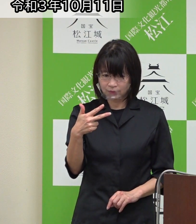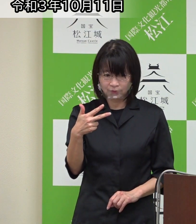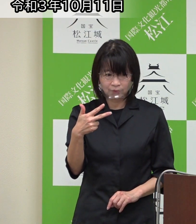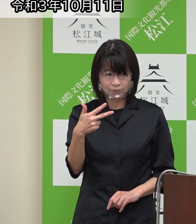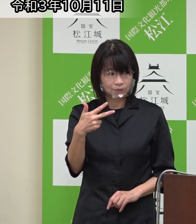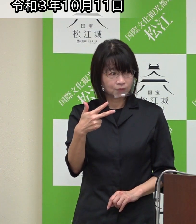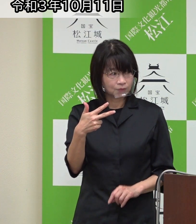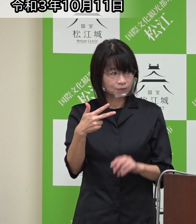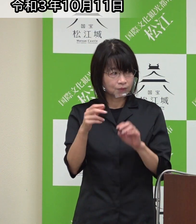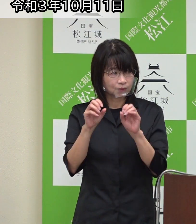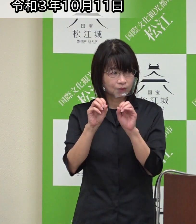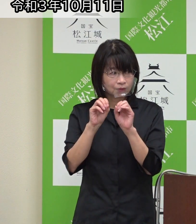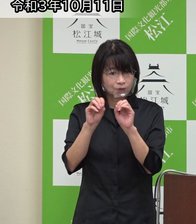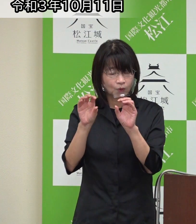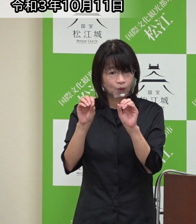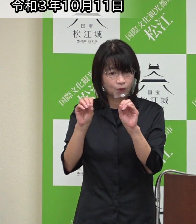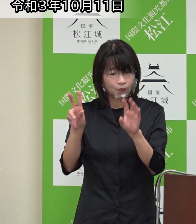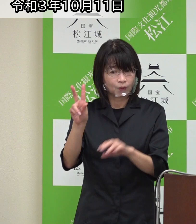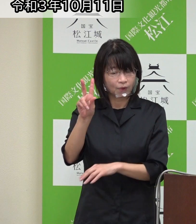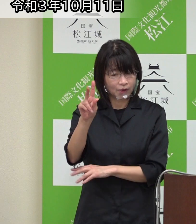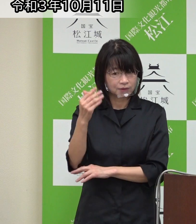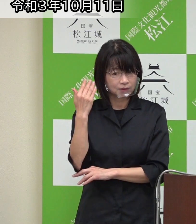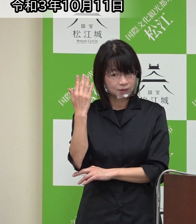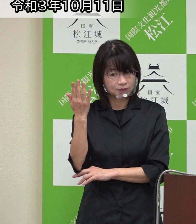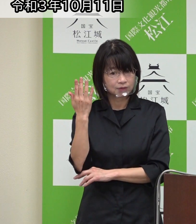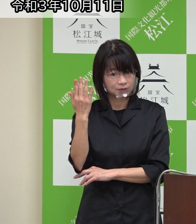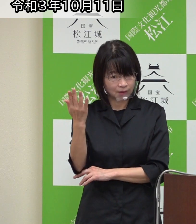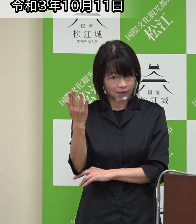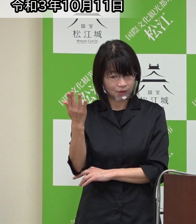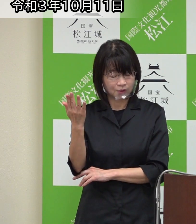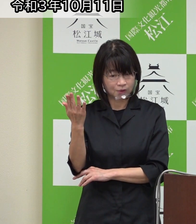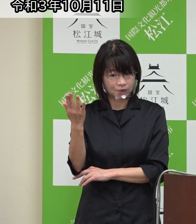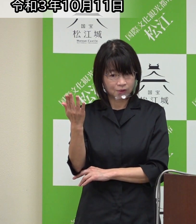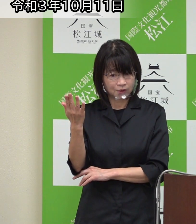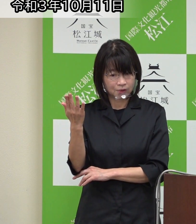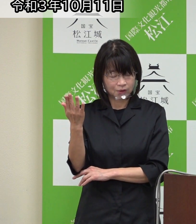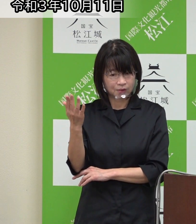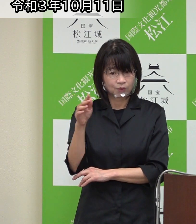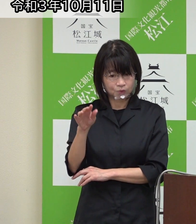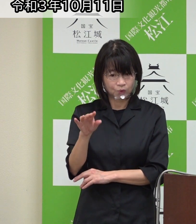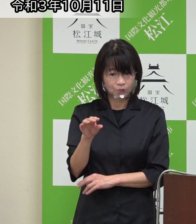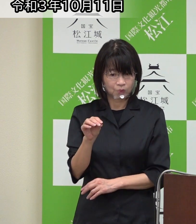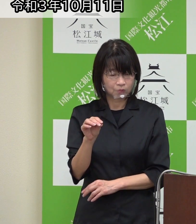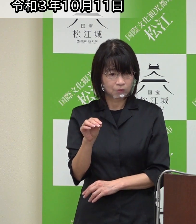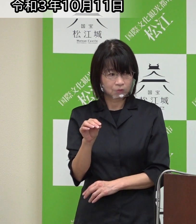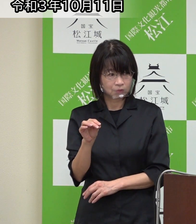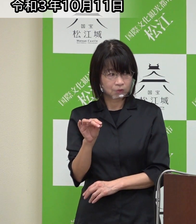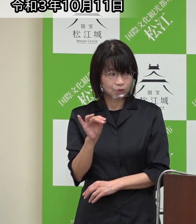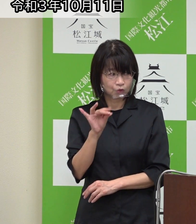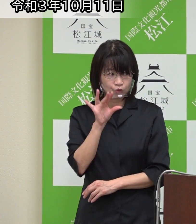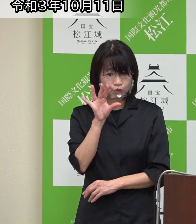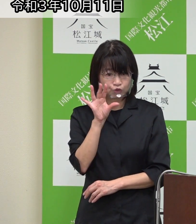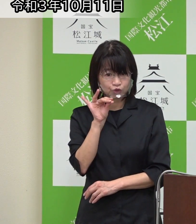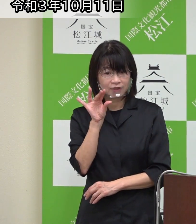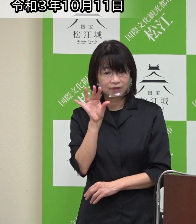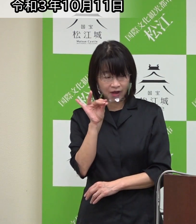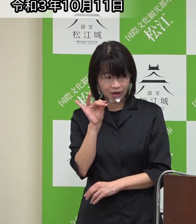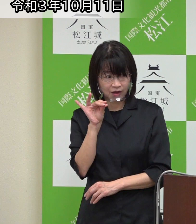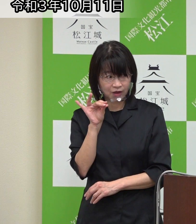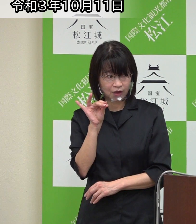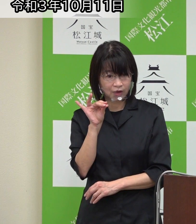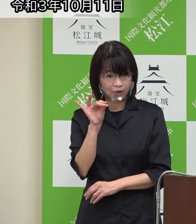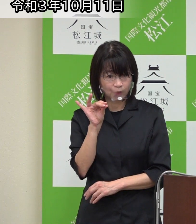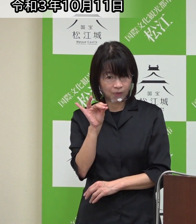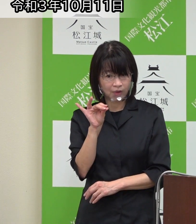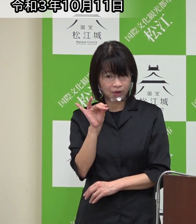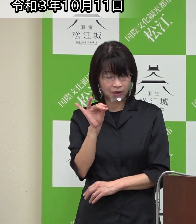のと全く同じことをお伺いしようと思いますが、 はい、 ツイッターはその一度フォローをしてし